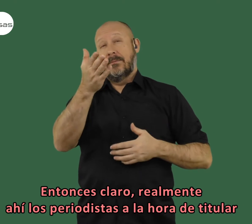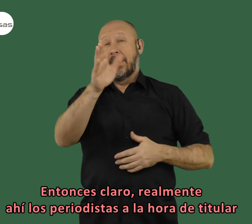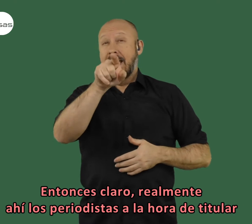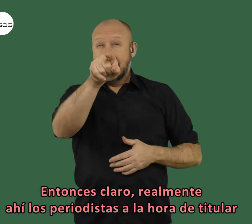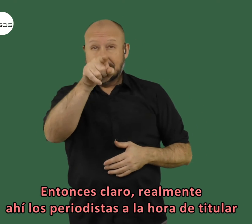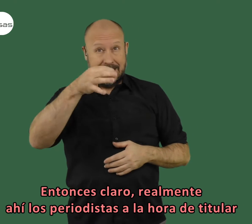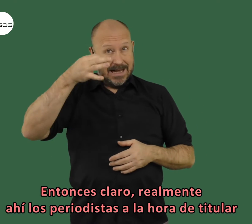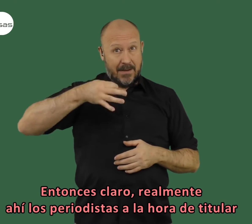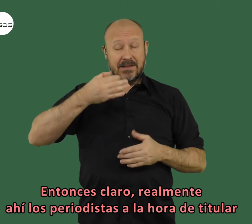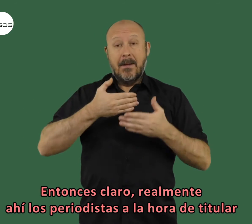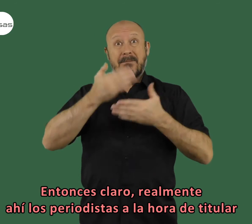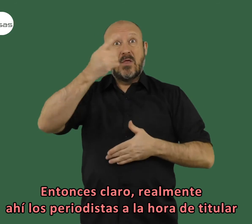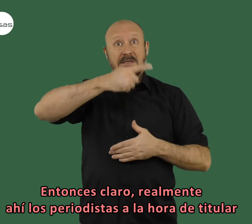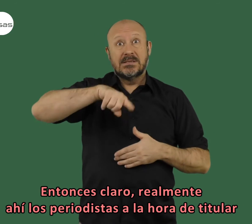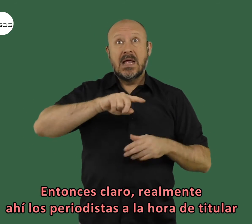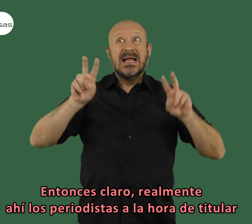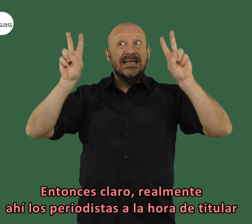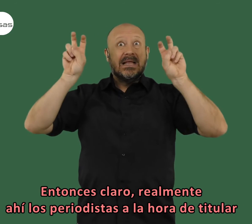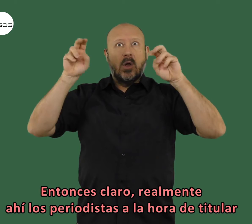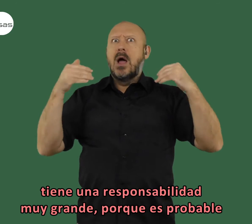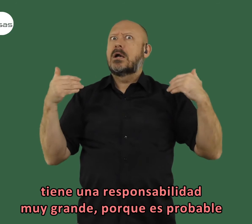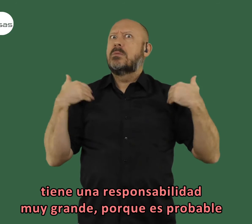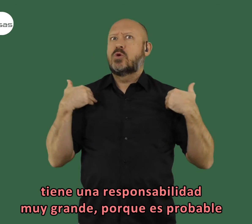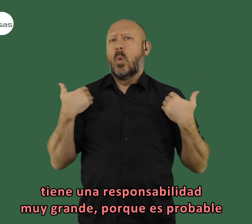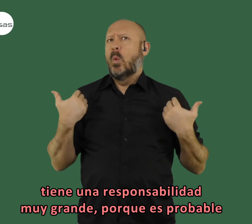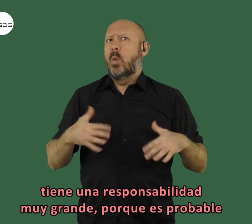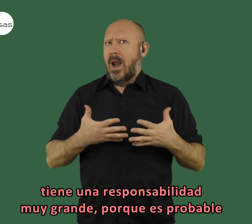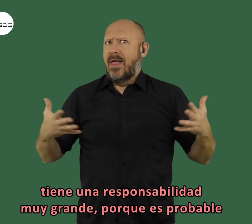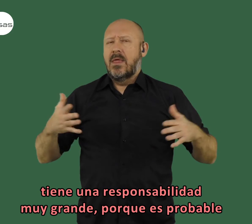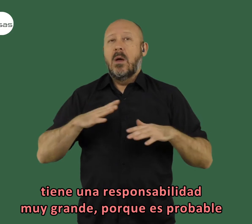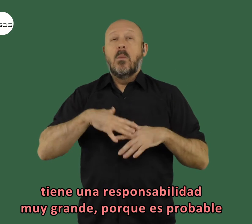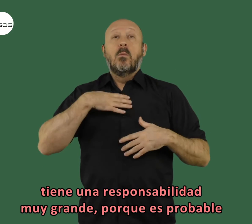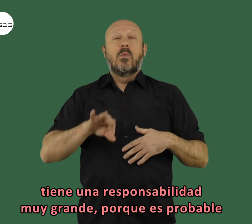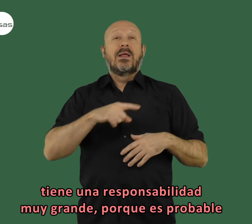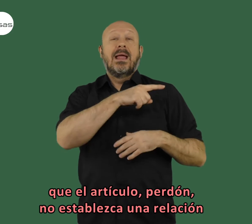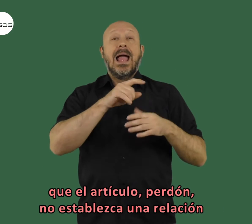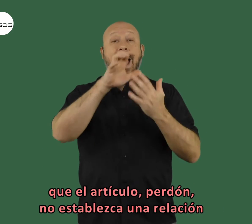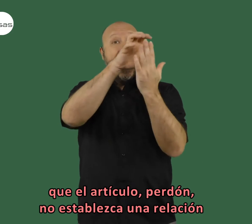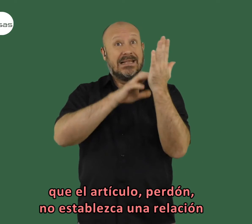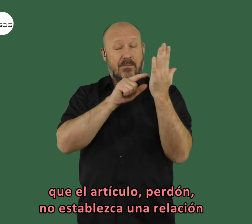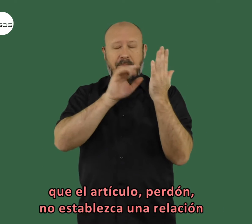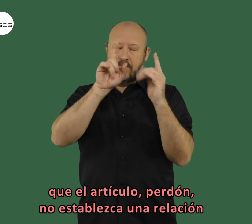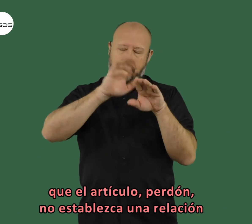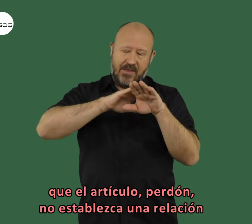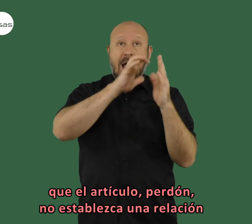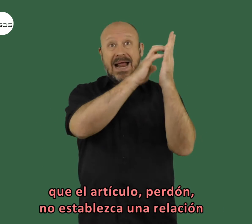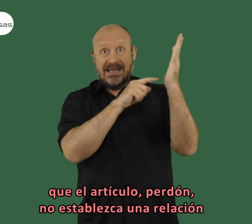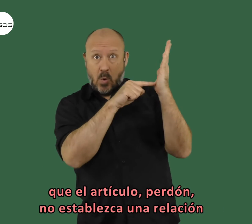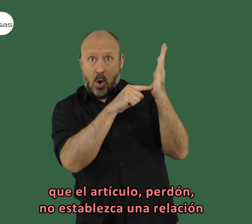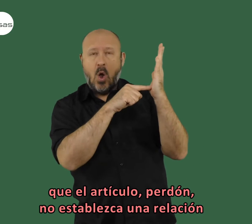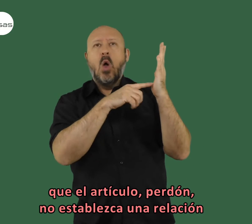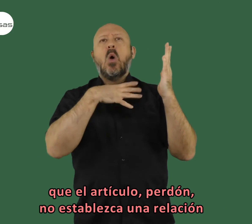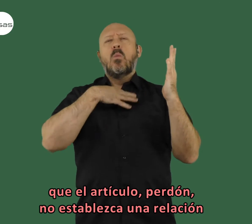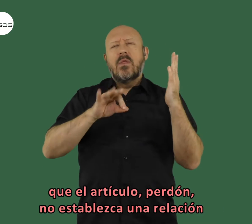claro, realmente ahí los periodistas a la hora de titular tienen una responsabilidad muy grande, porque es probable que el artículo,